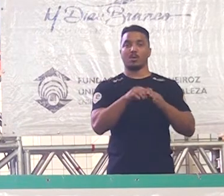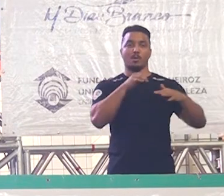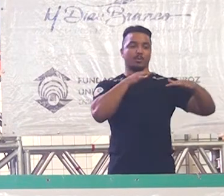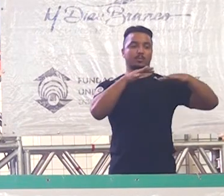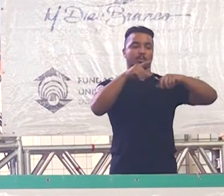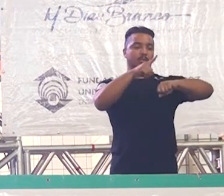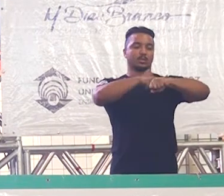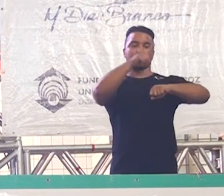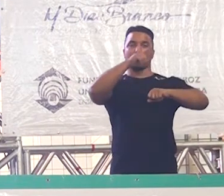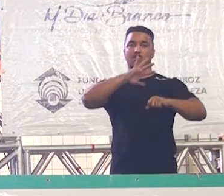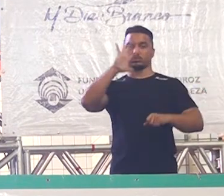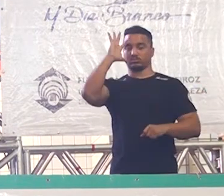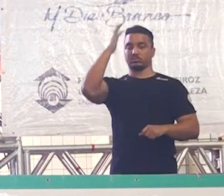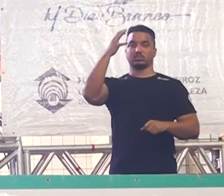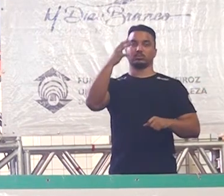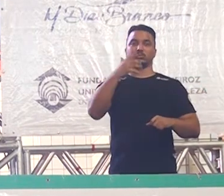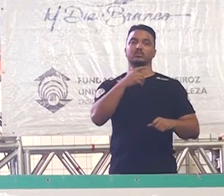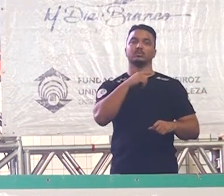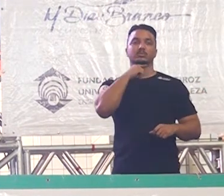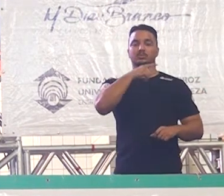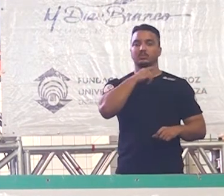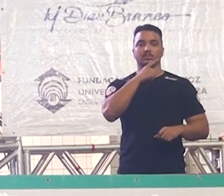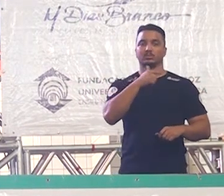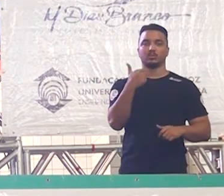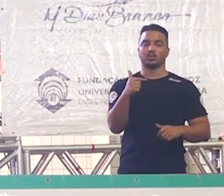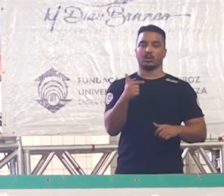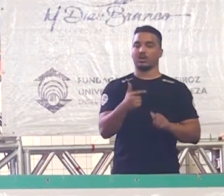do tempo de reação em que a velocidade não se altera.